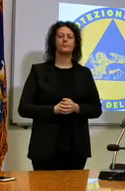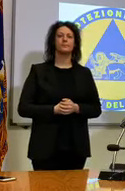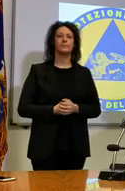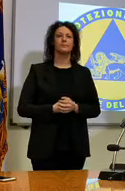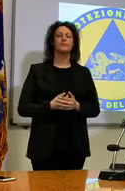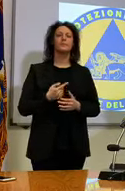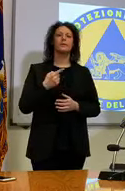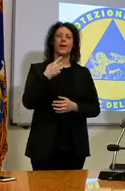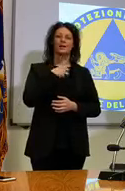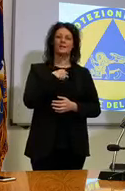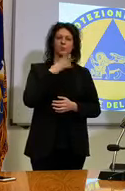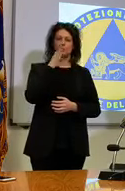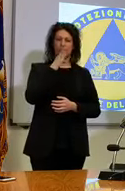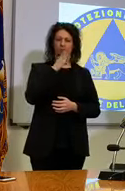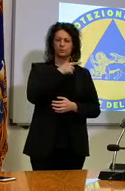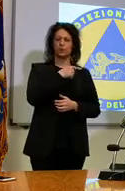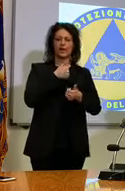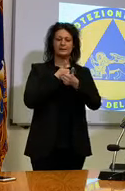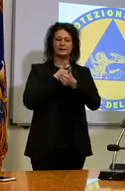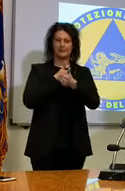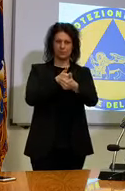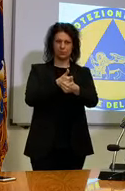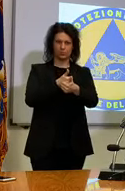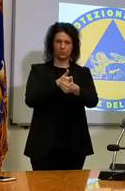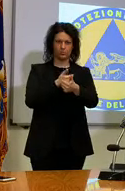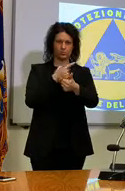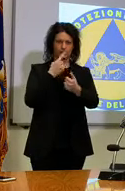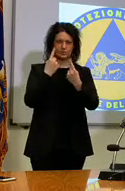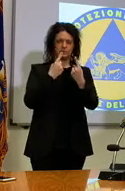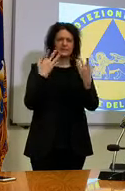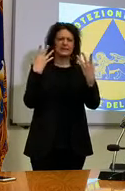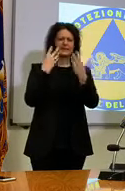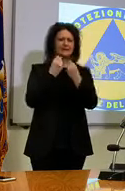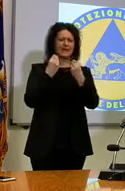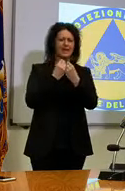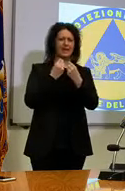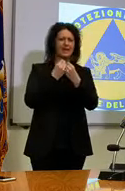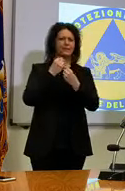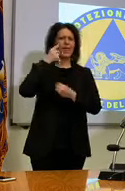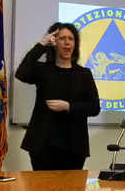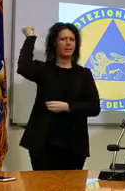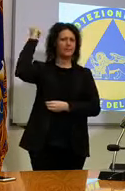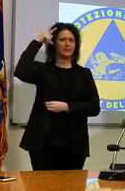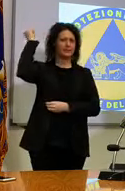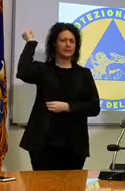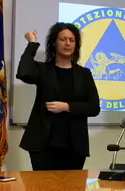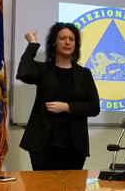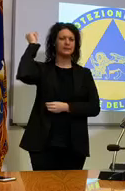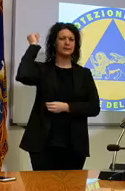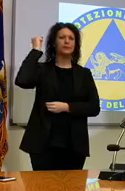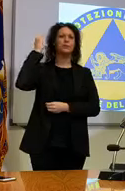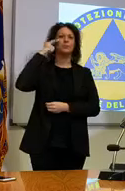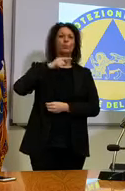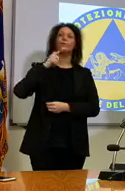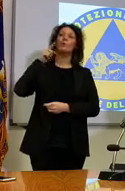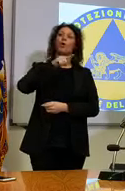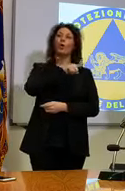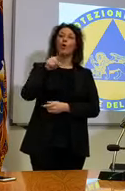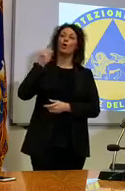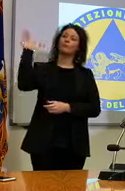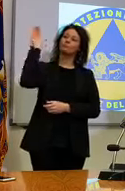lui ha seguito tutta questa roba, ha rilevato, anzi con gli alpini, perché sono gli alpini e i volontari che ricevono il materiale al